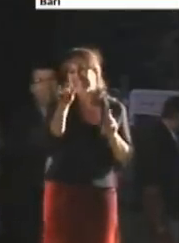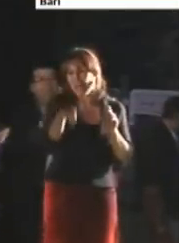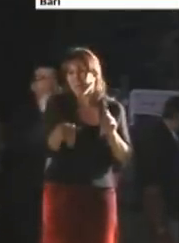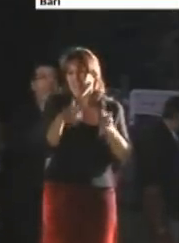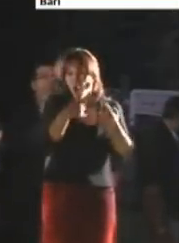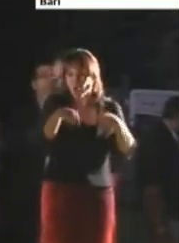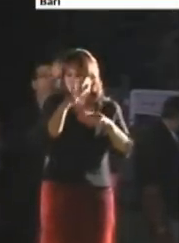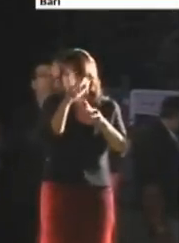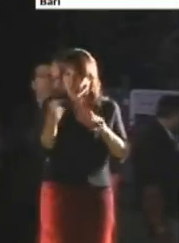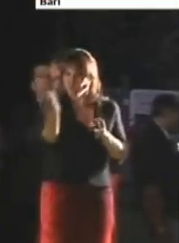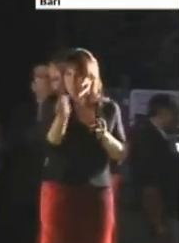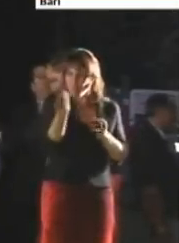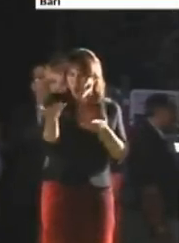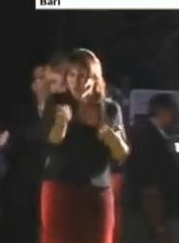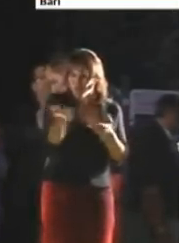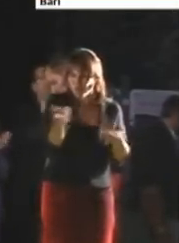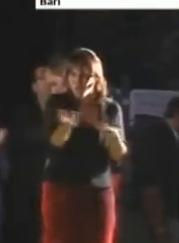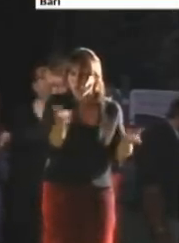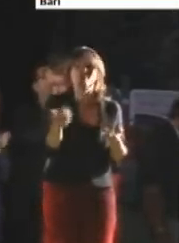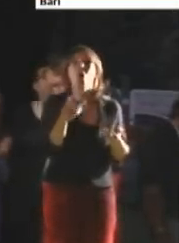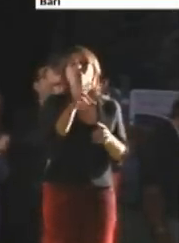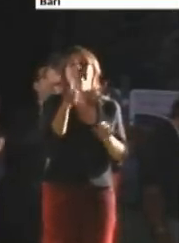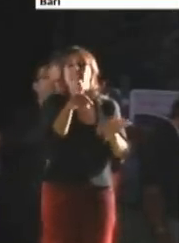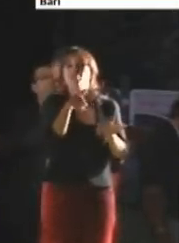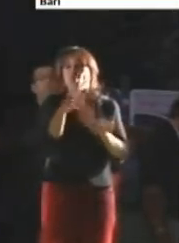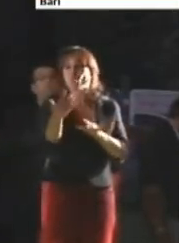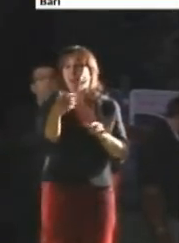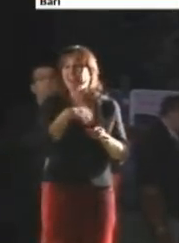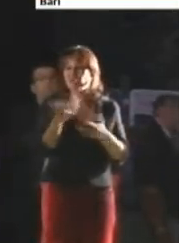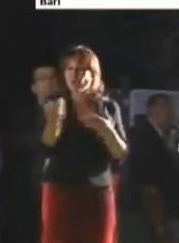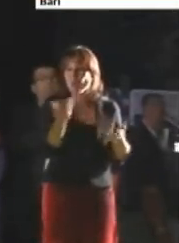e 5.300 assessori in più.